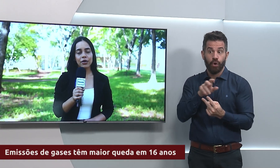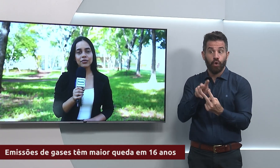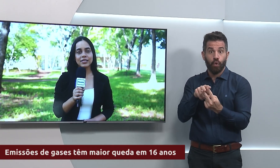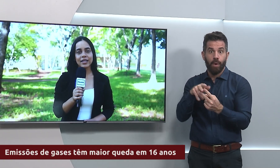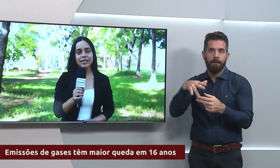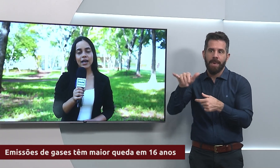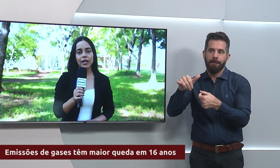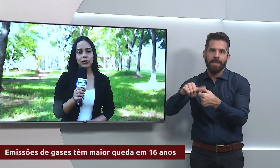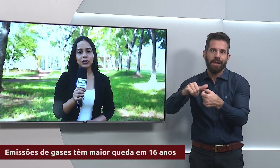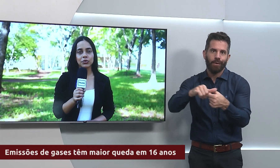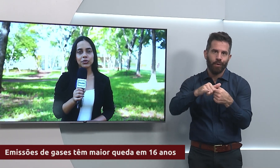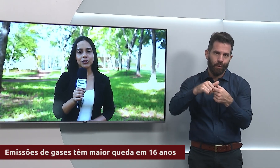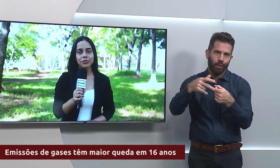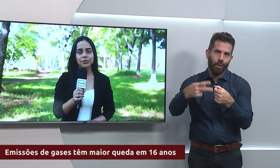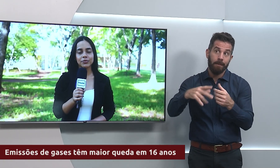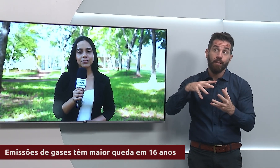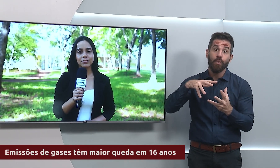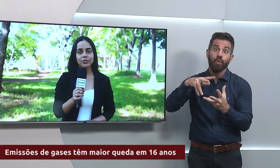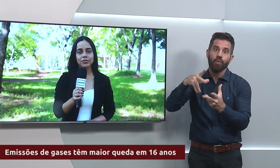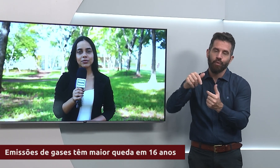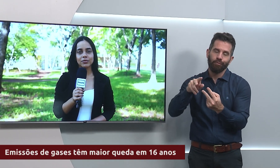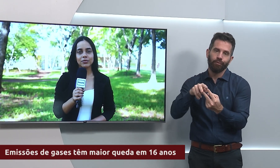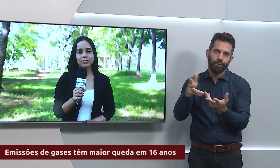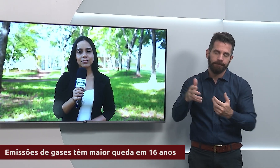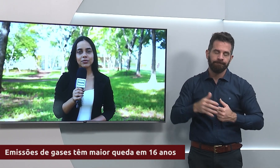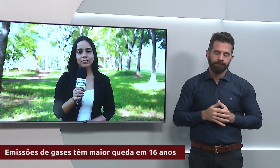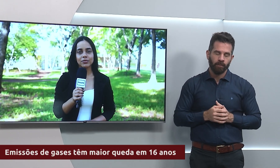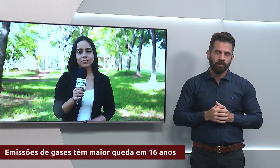É com vocês aí do estúdio.